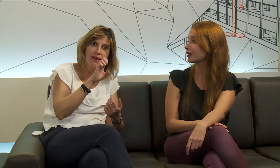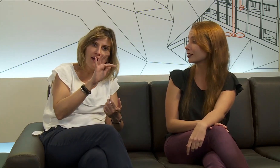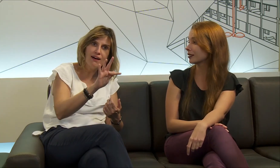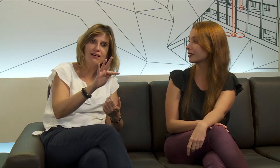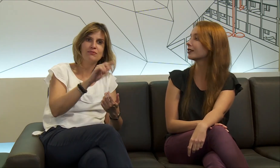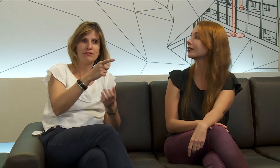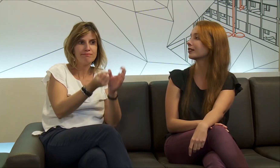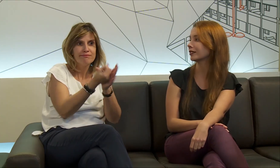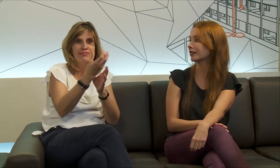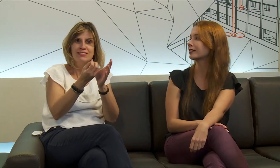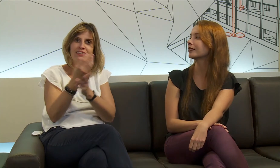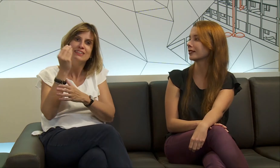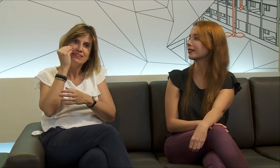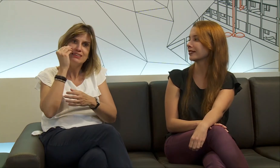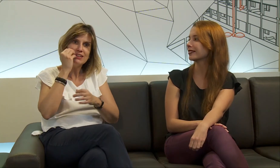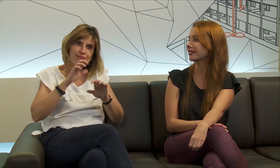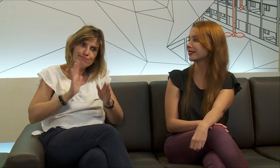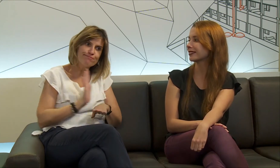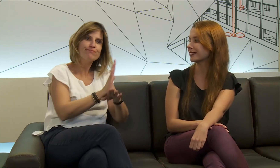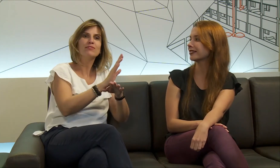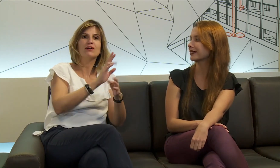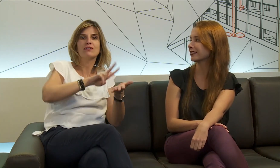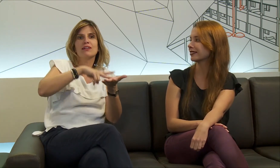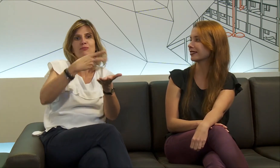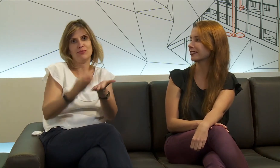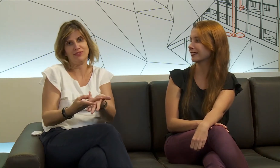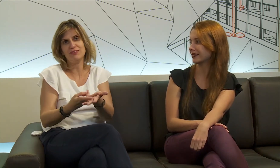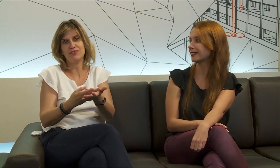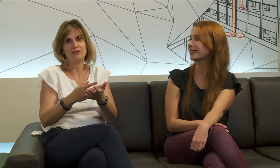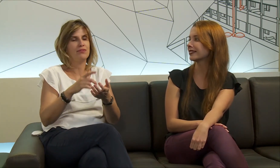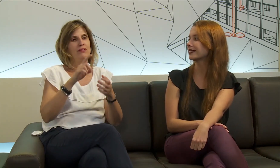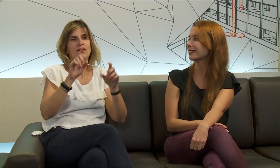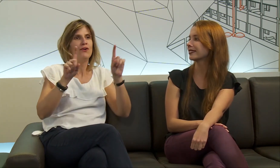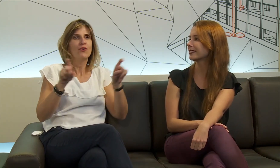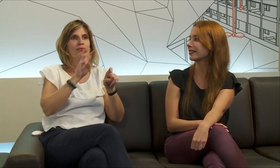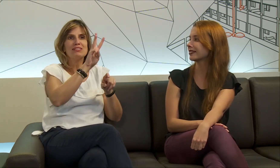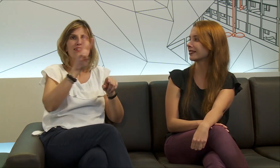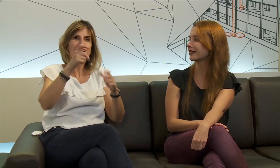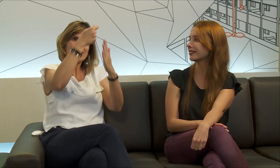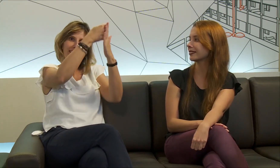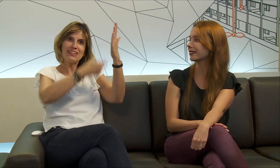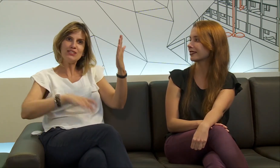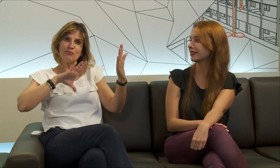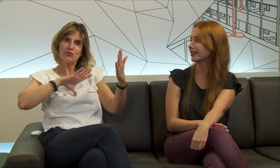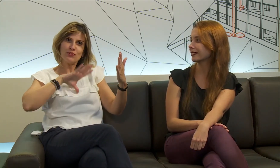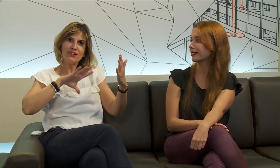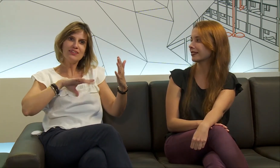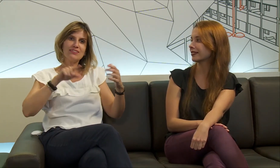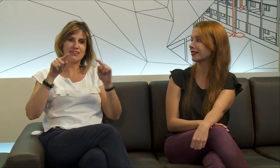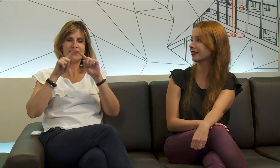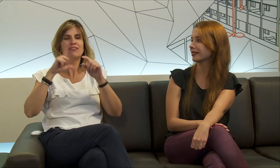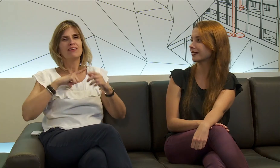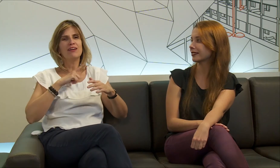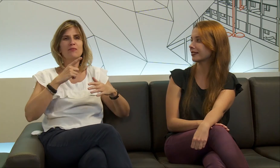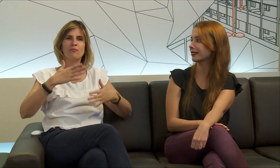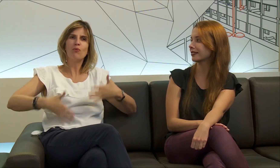Prodef, que são aplicativos criados para tradução. São sites que trazem, por exemplo, o português e